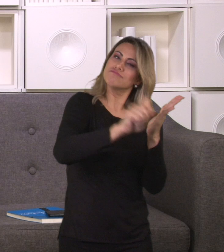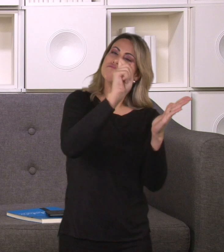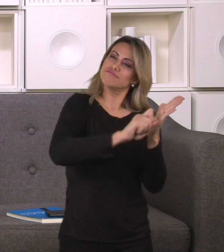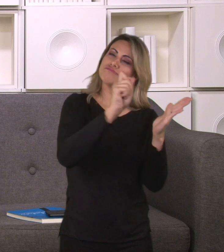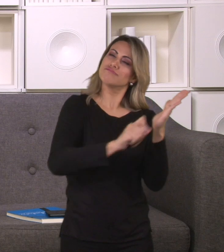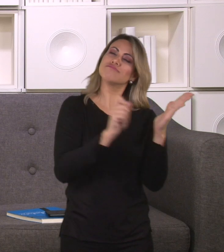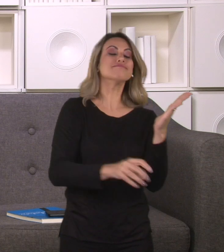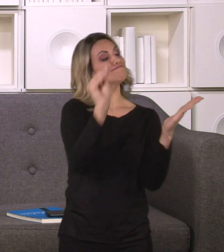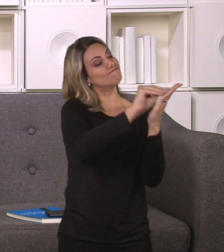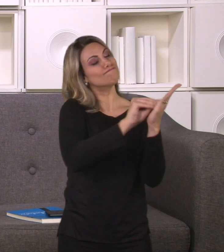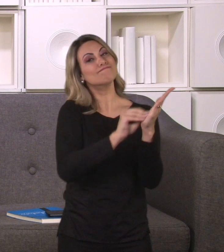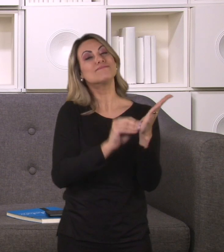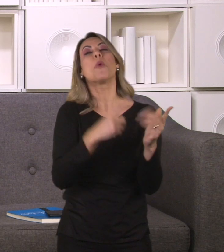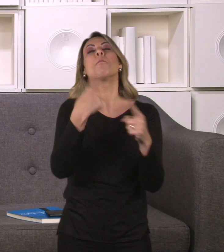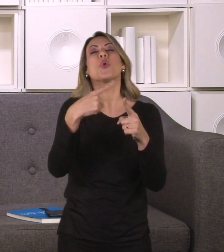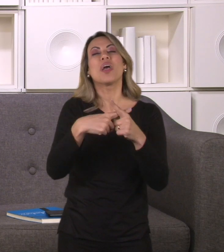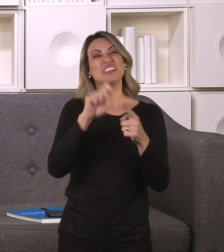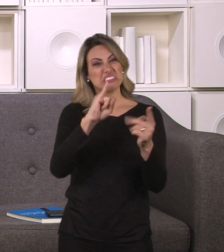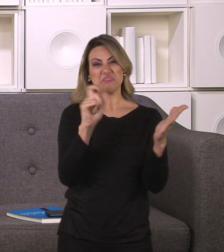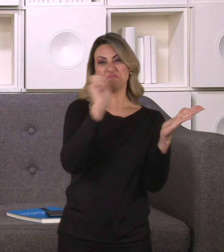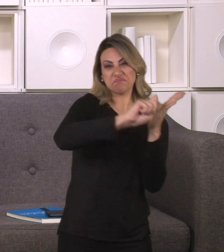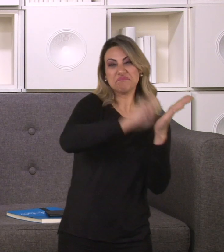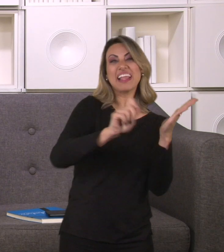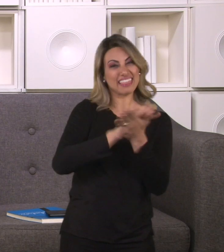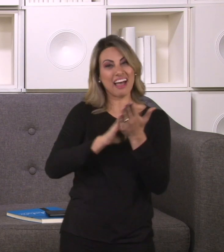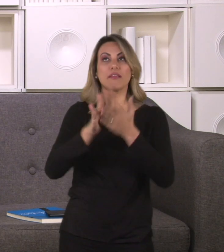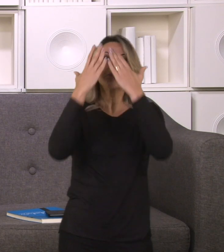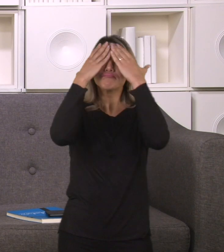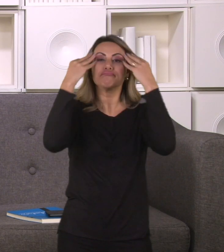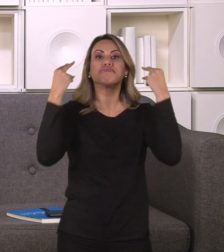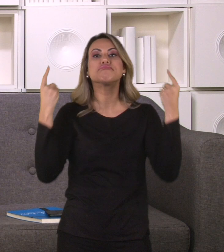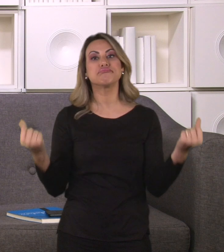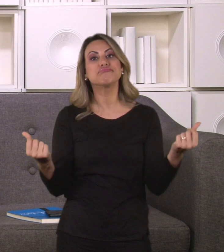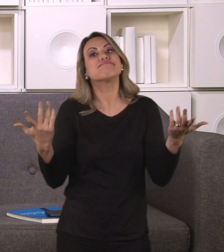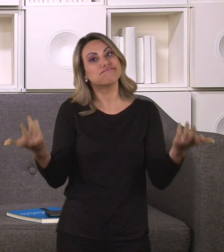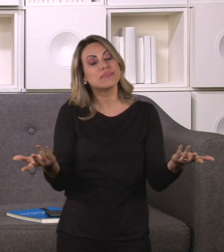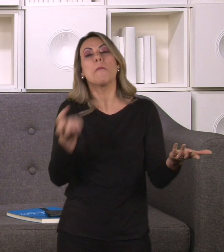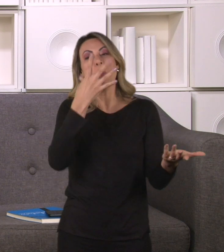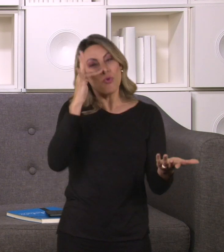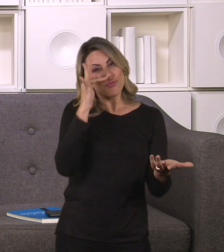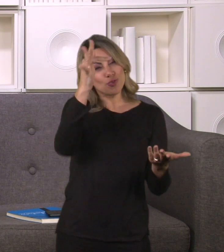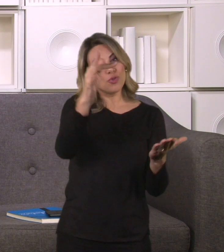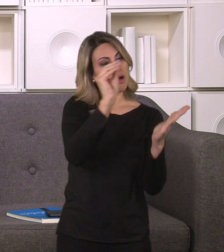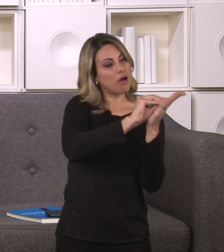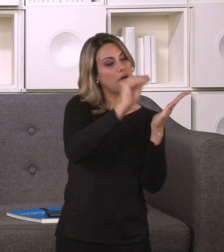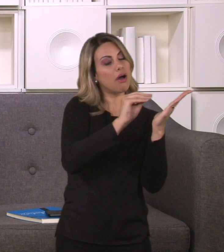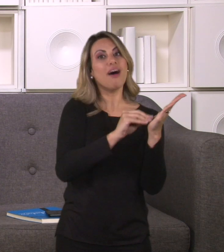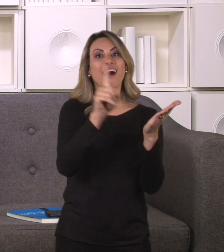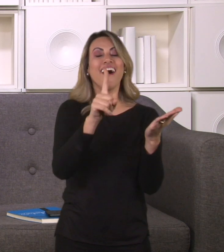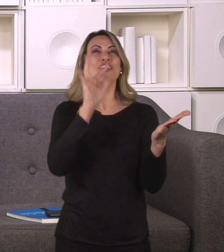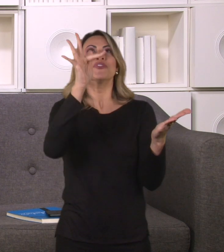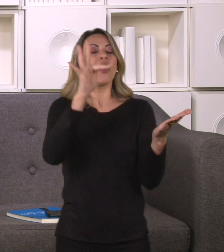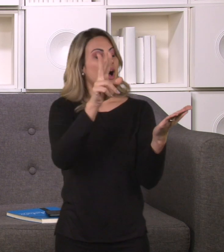escrever e você, daqui a um tempo, voltar, folhear essas páginas, reler e perceber o